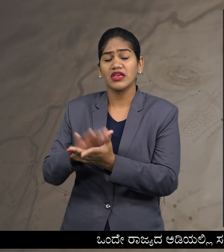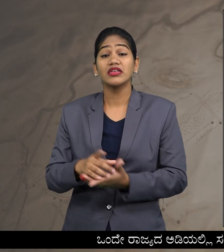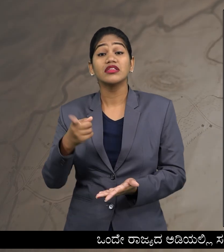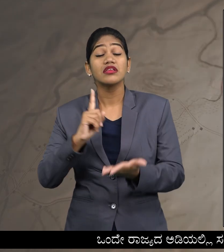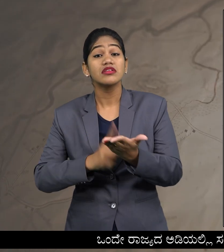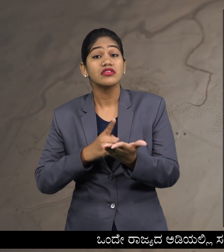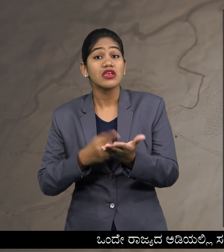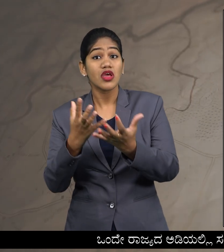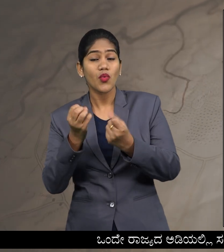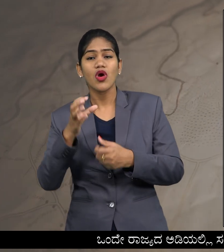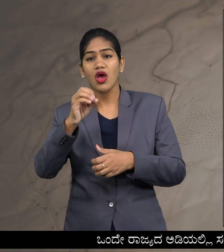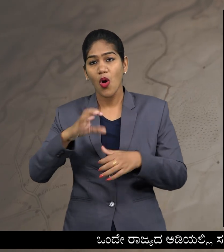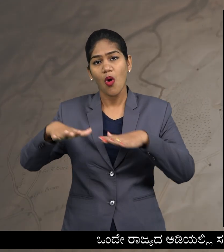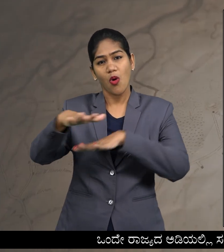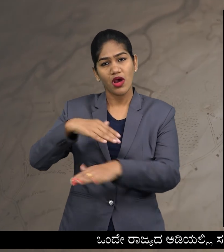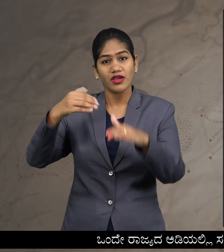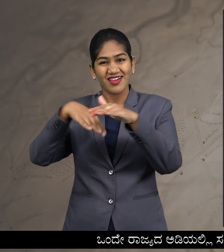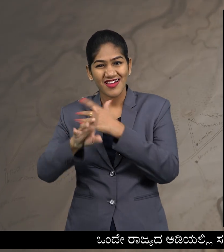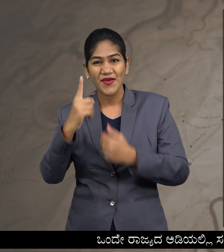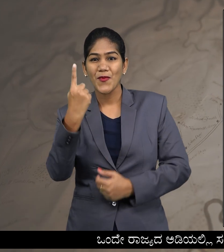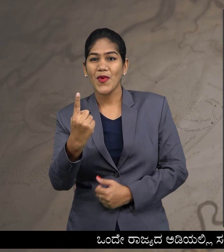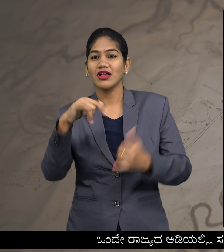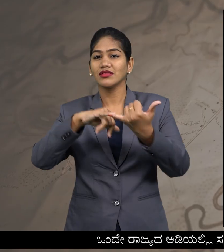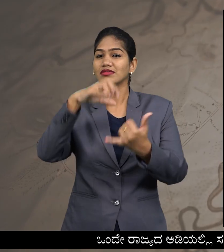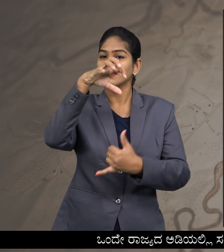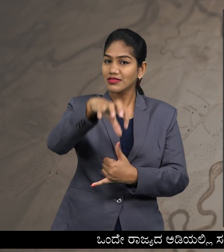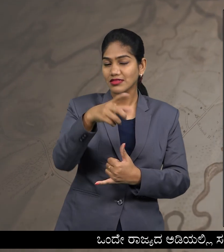ಅಡಿಯಲ್ಲಿ ಸಂಘಟಿತವಾಗಿರಬೇಕೆಂದು ಒತ್ತಾಯಿಸಿದರು.